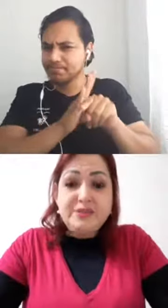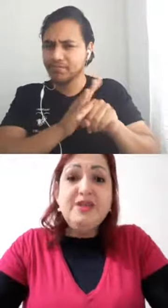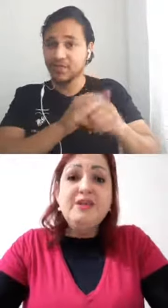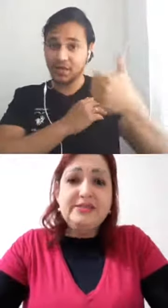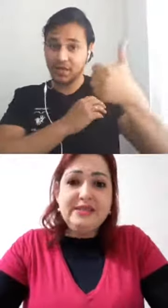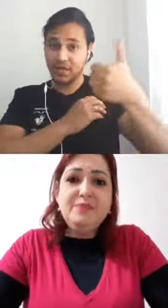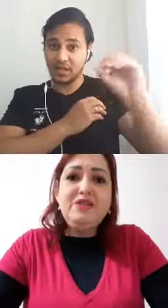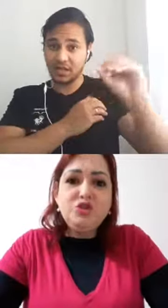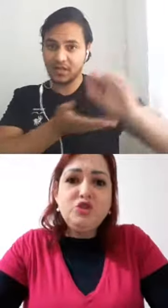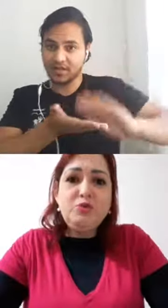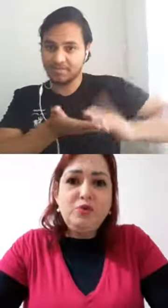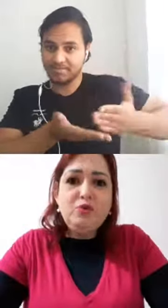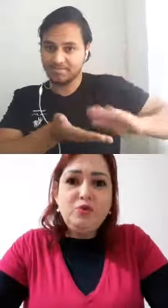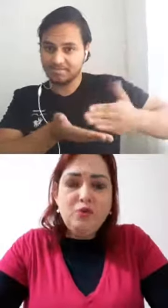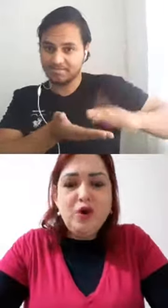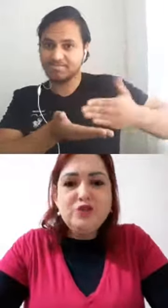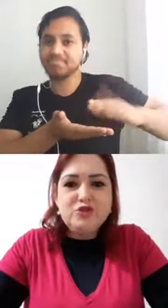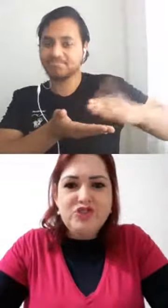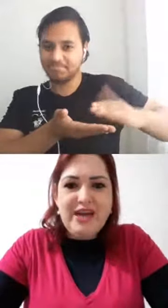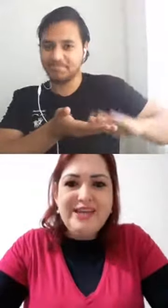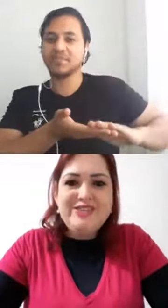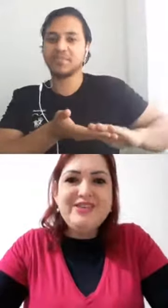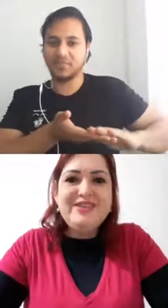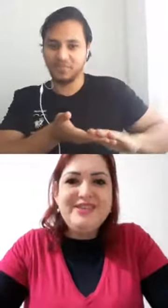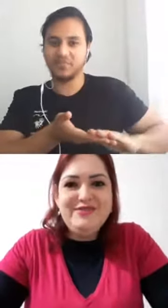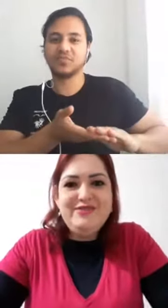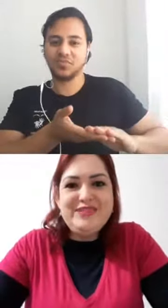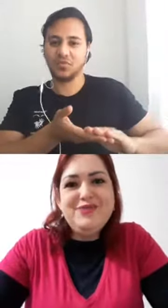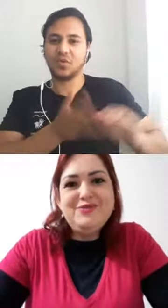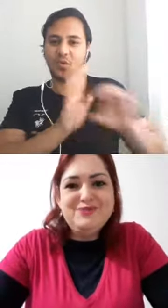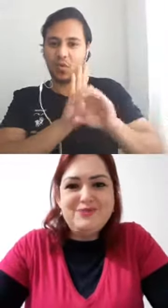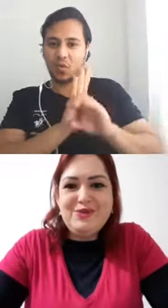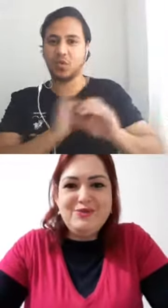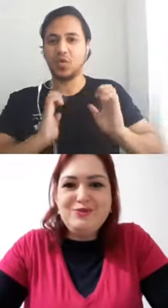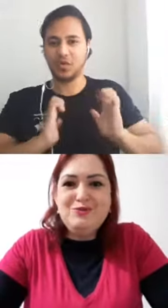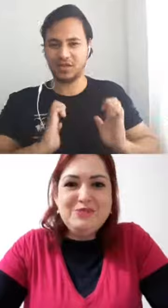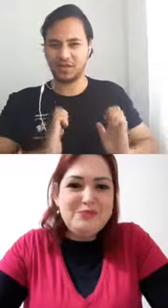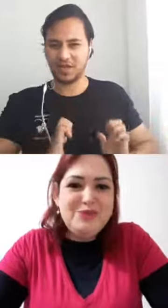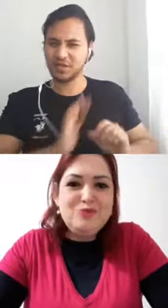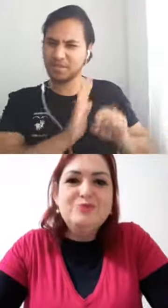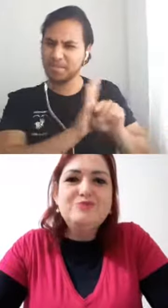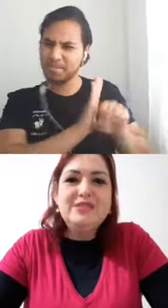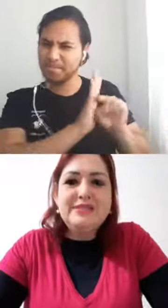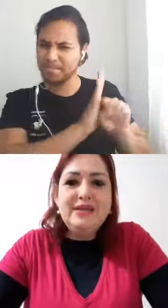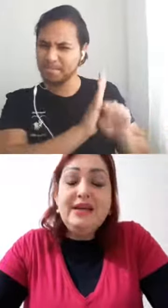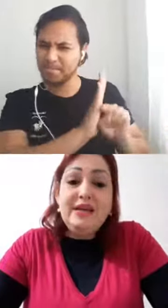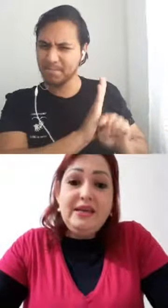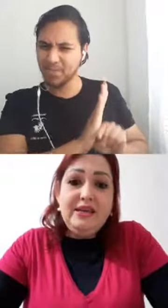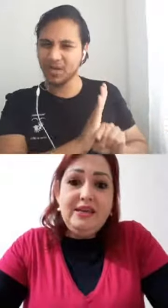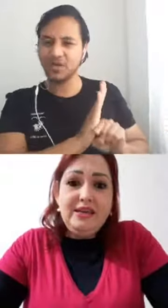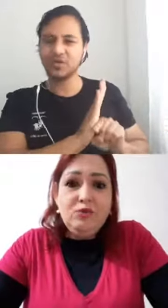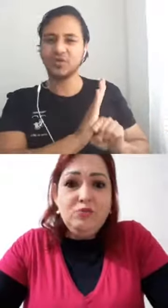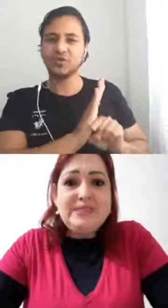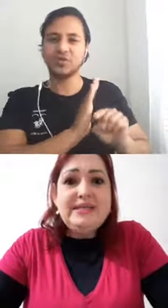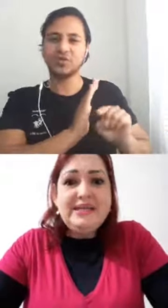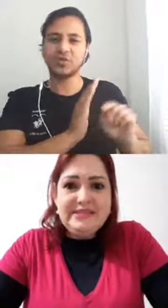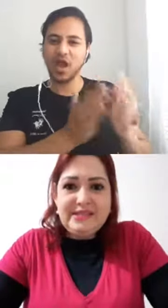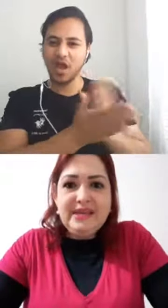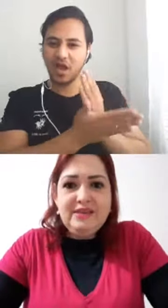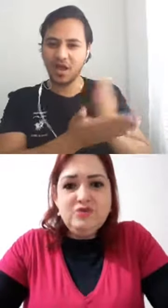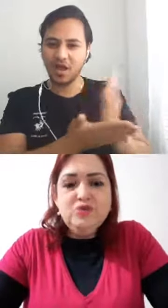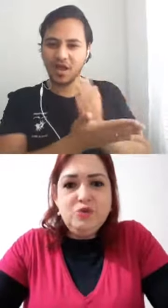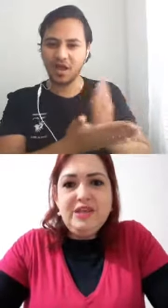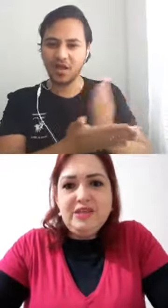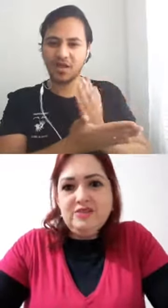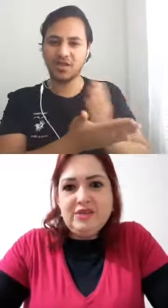intérpretes exatamente sobre o código de ética e fizeram algumas perguntas e algumas delas